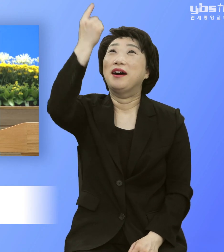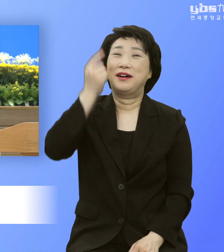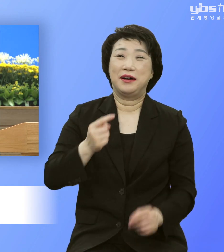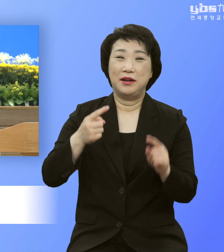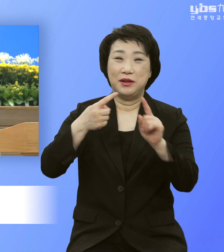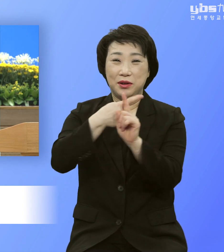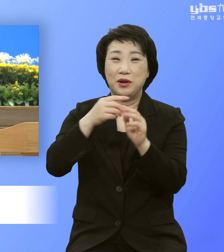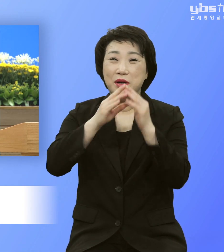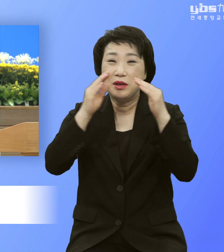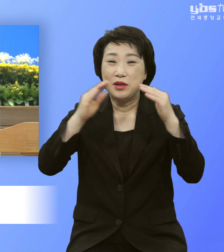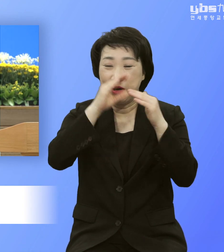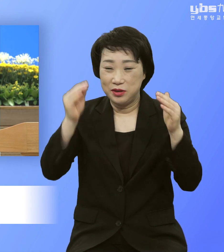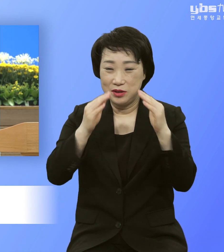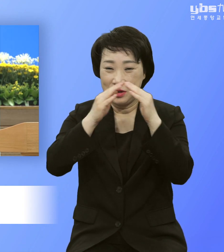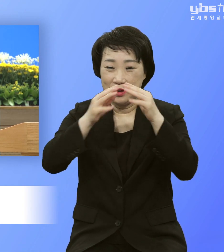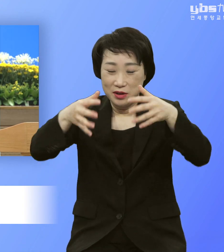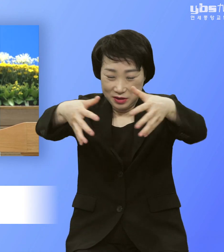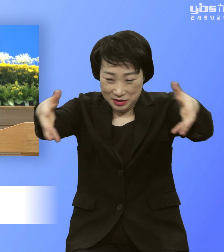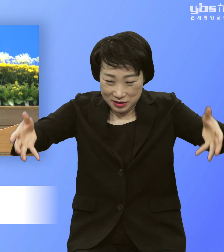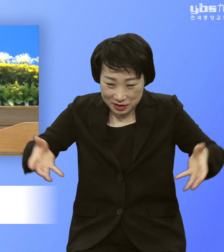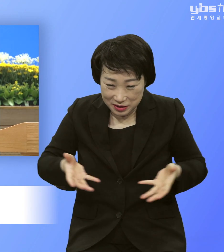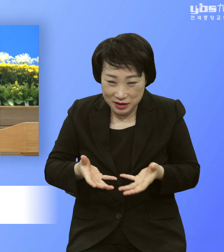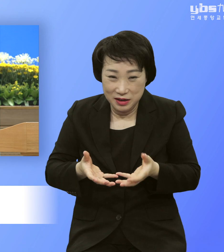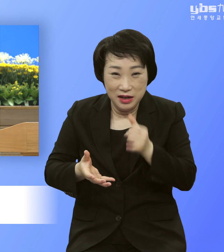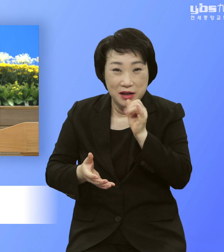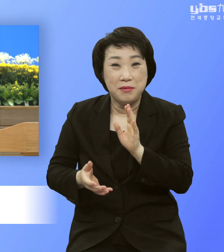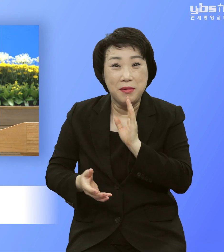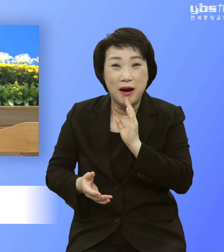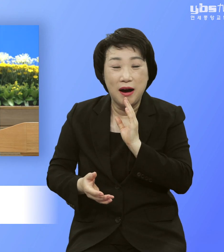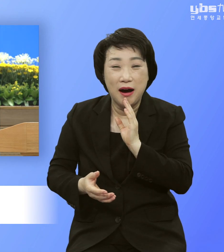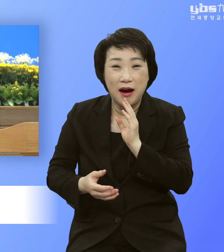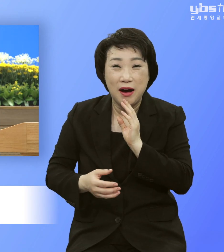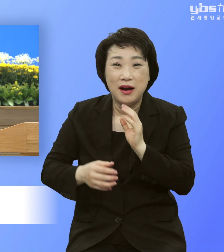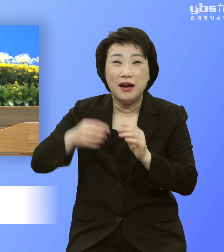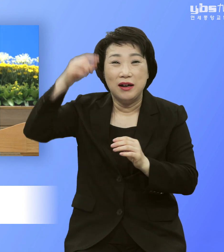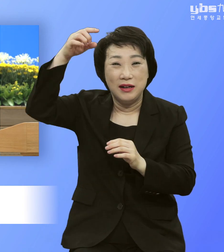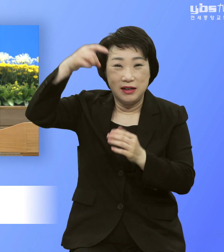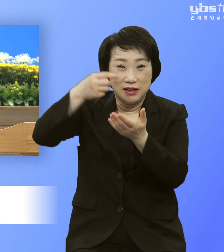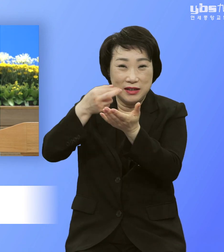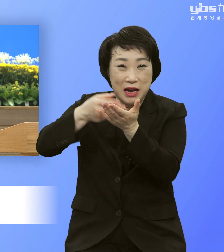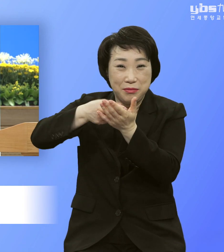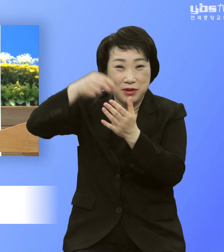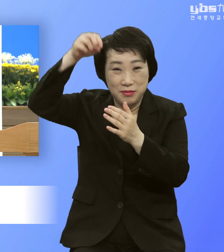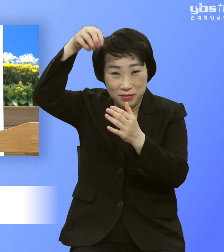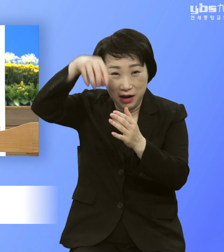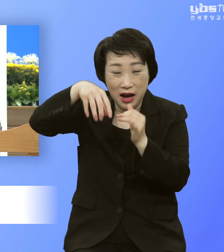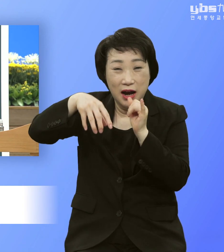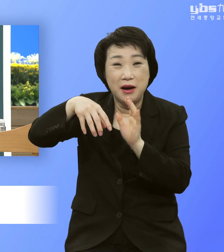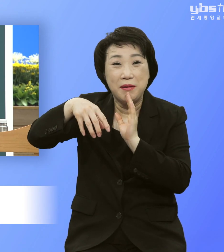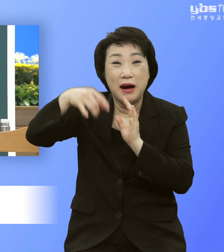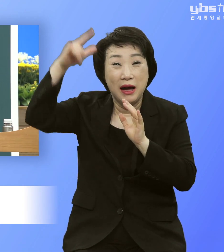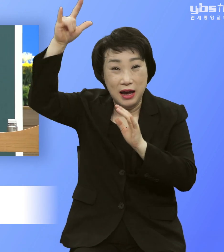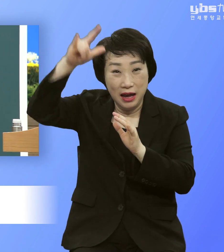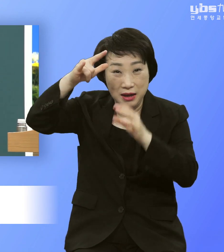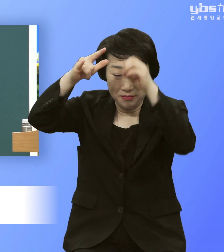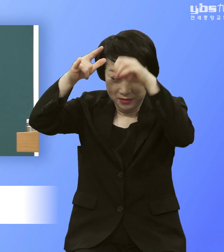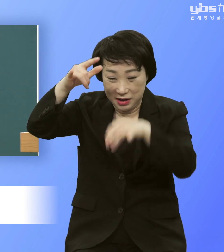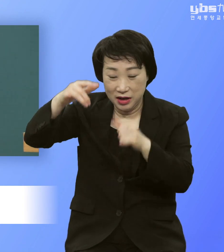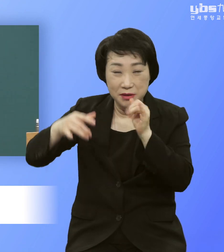프레임을 세우는데 이 무지주공법으로서 이런 법은 교회로서는 아마